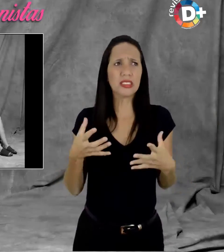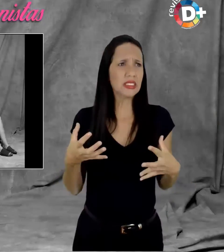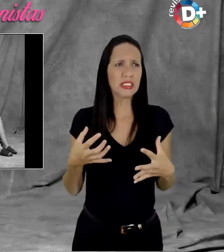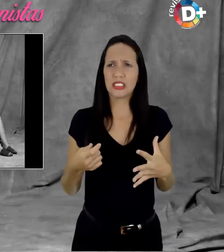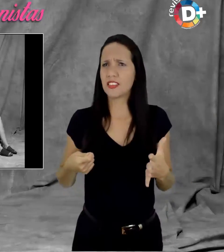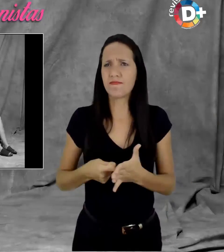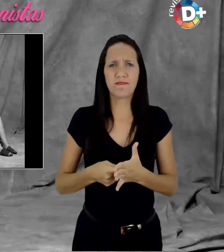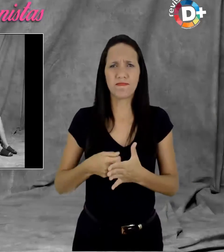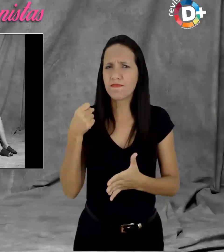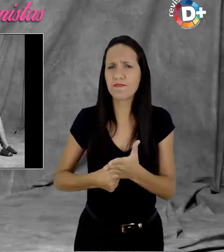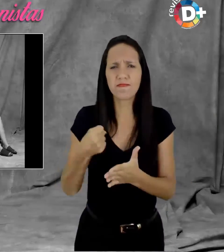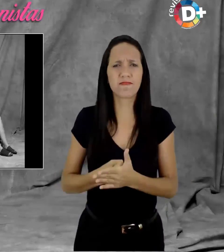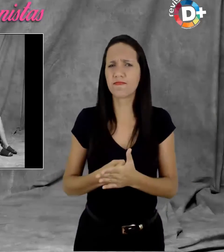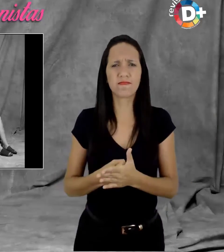preciso mais lutar contra isso.